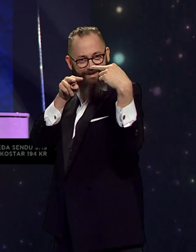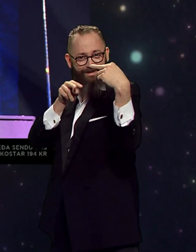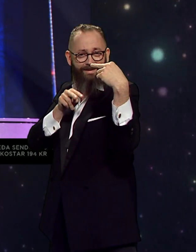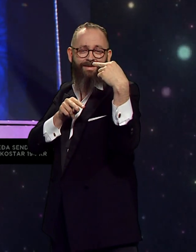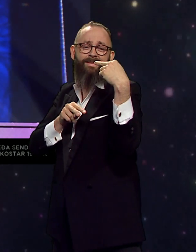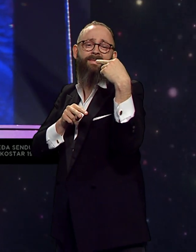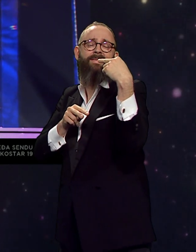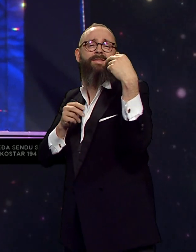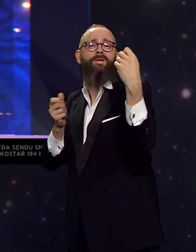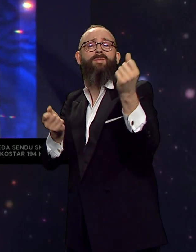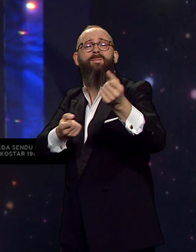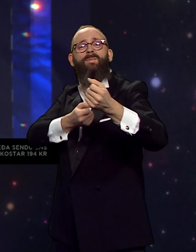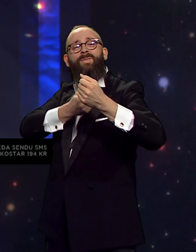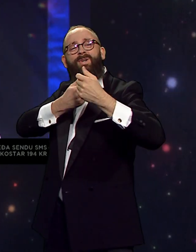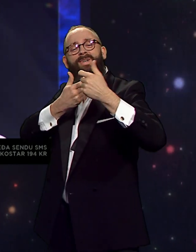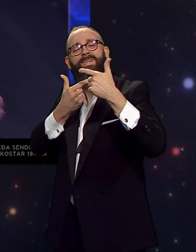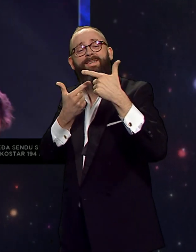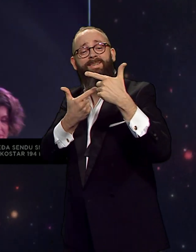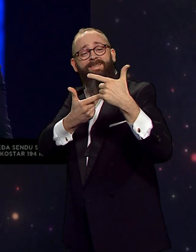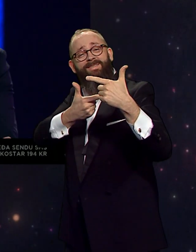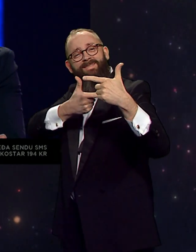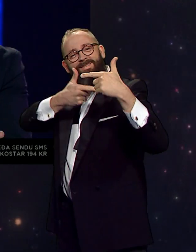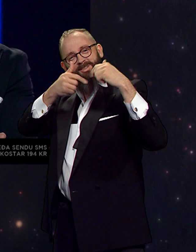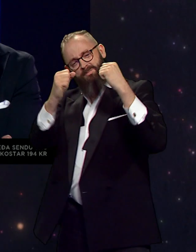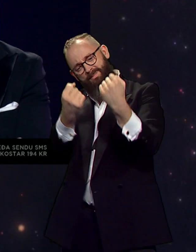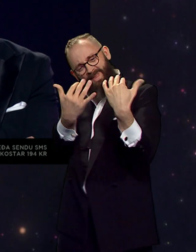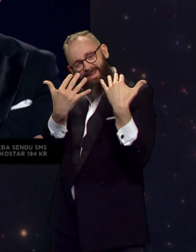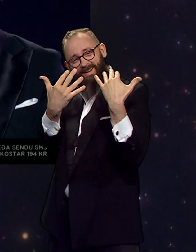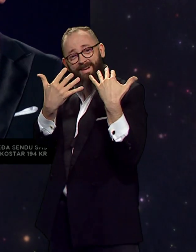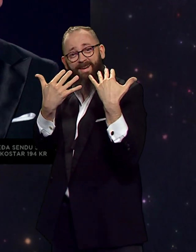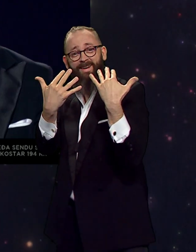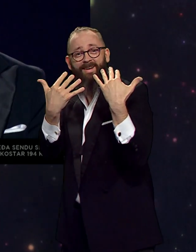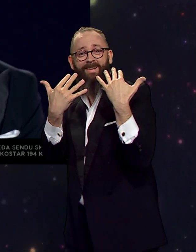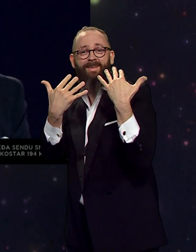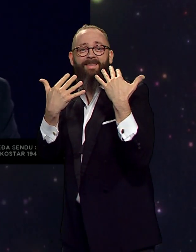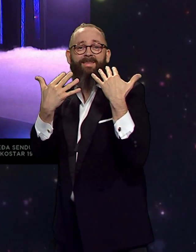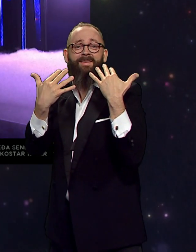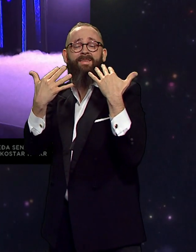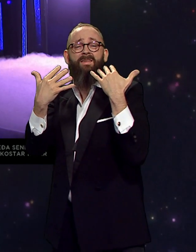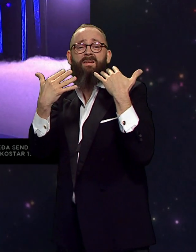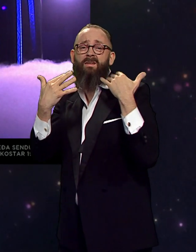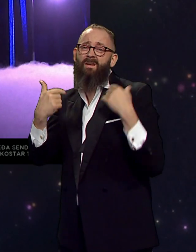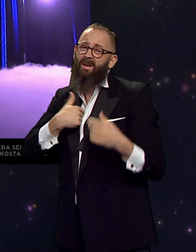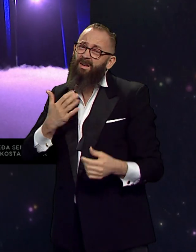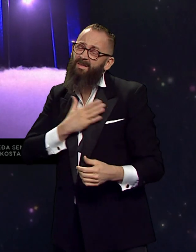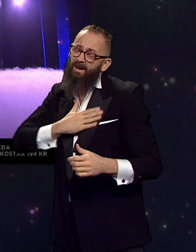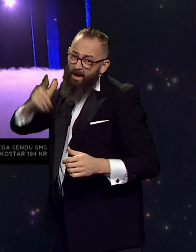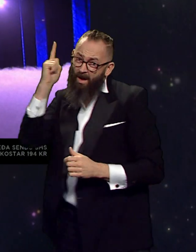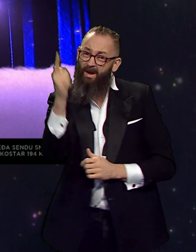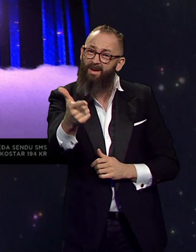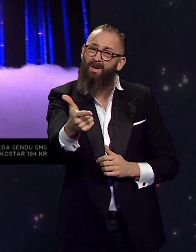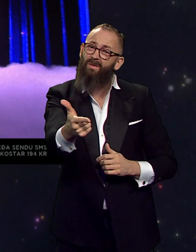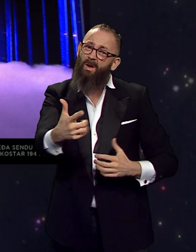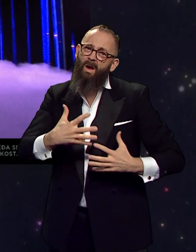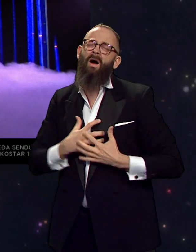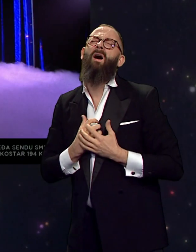og endurvekja brosið undir bjarta ég vil endurheimta